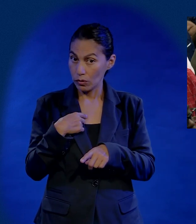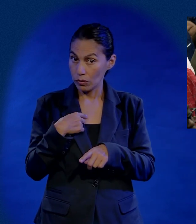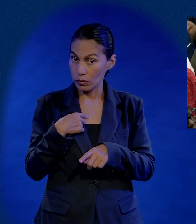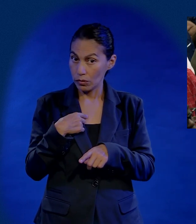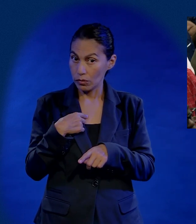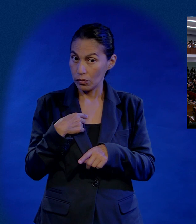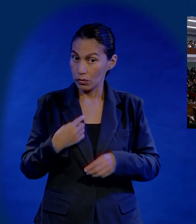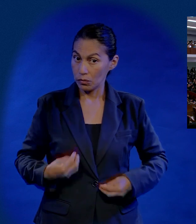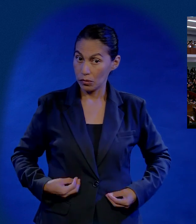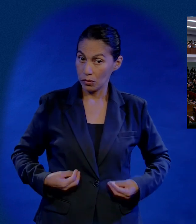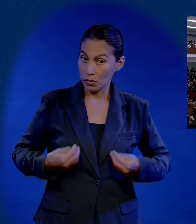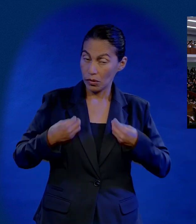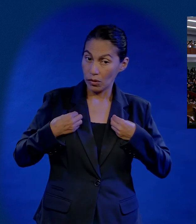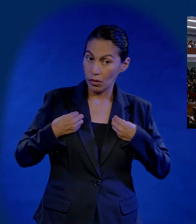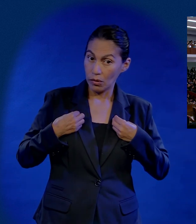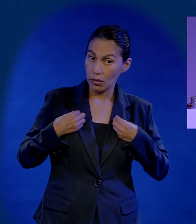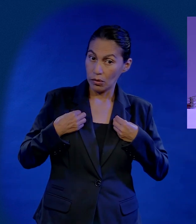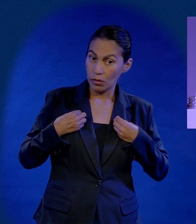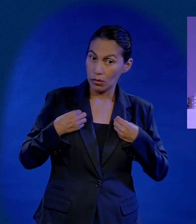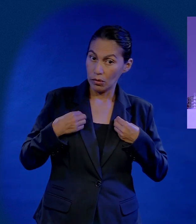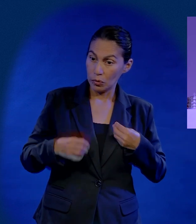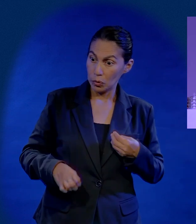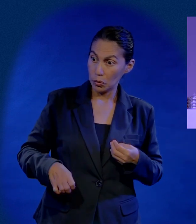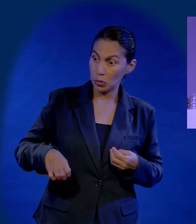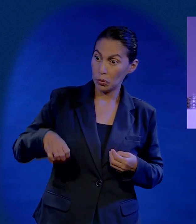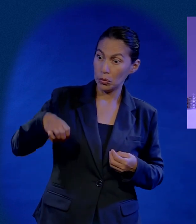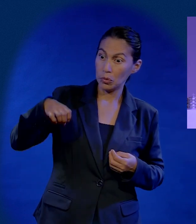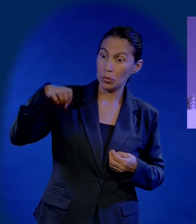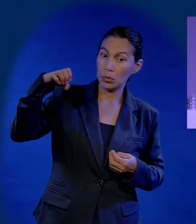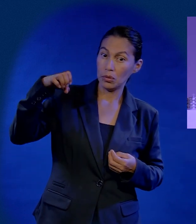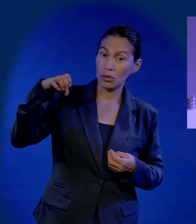Miren, mis hermanos. Jamás en mi vida,